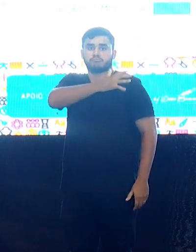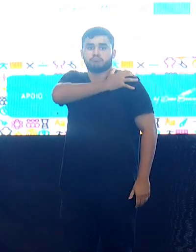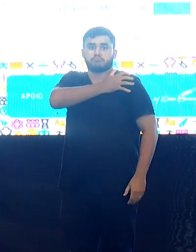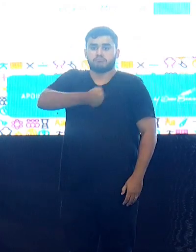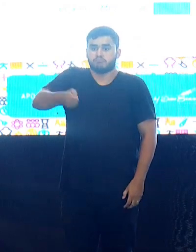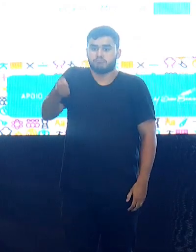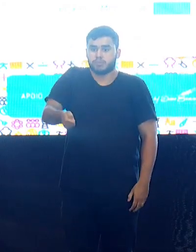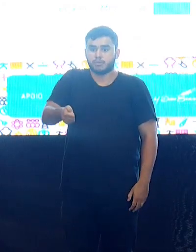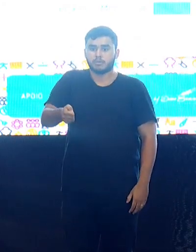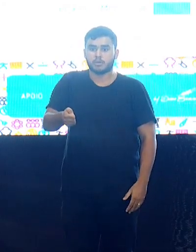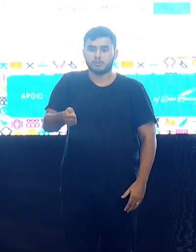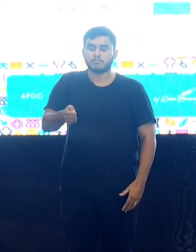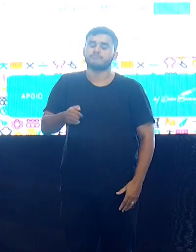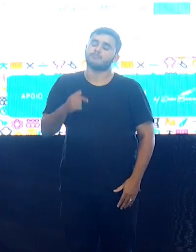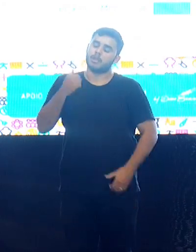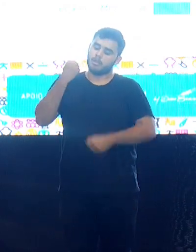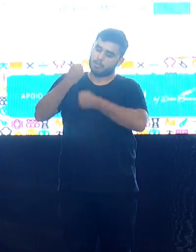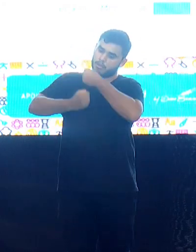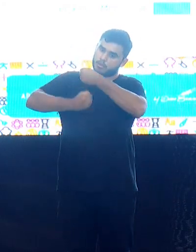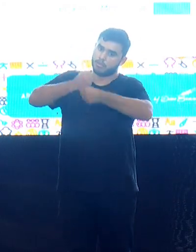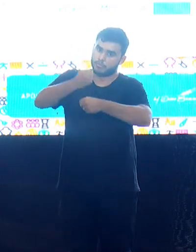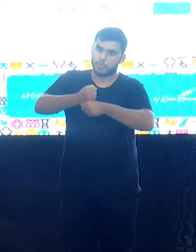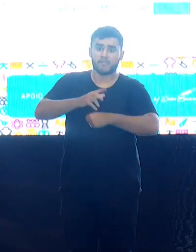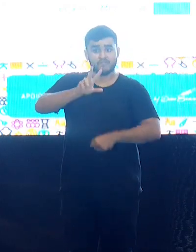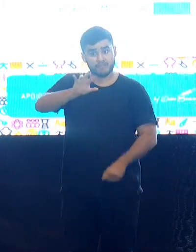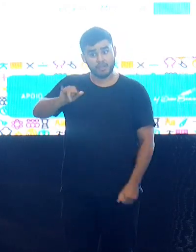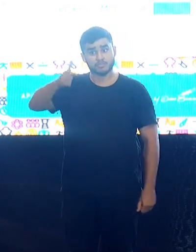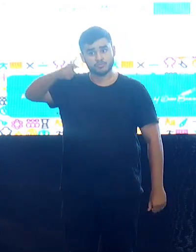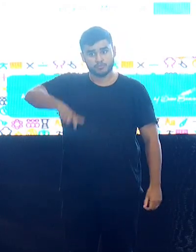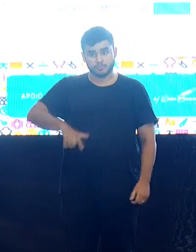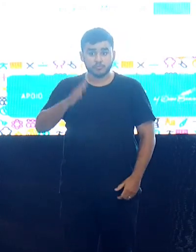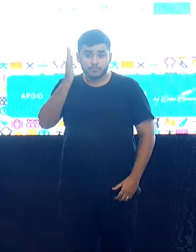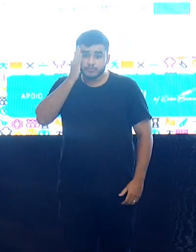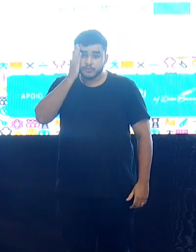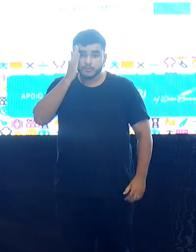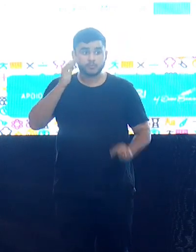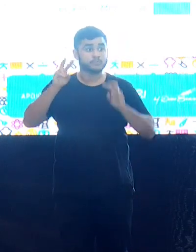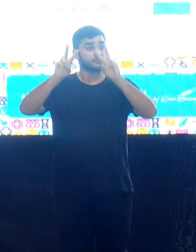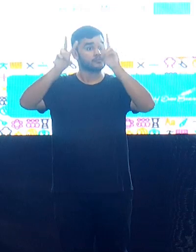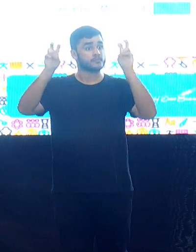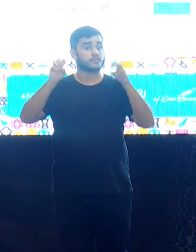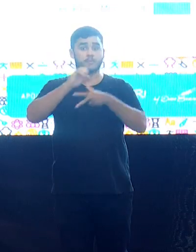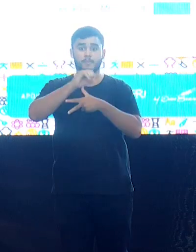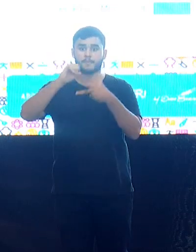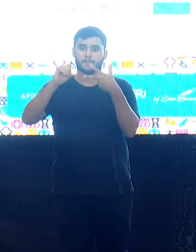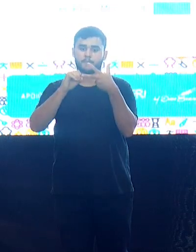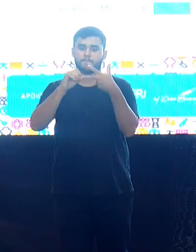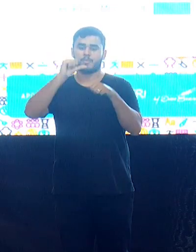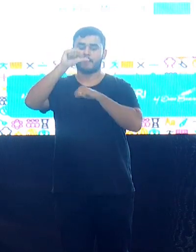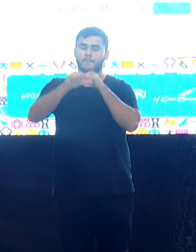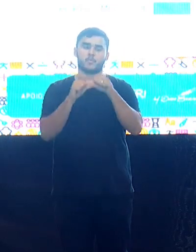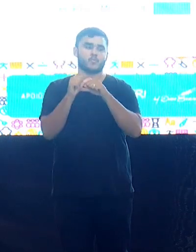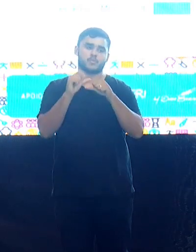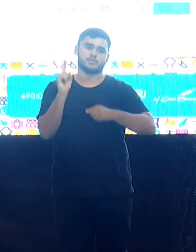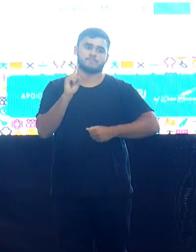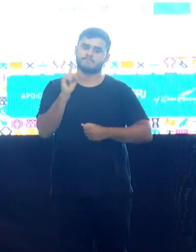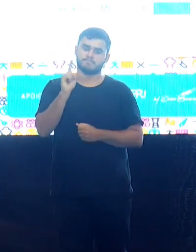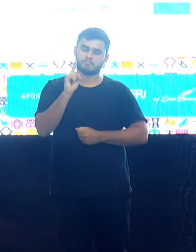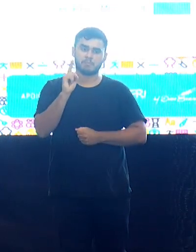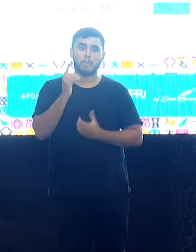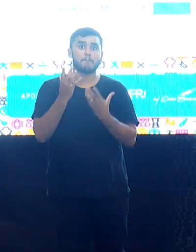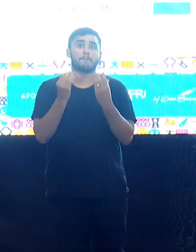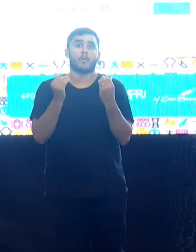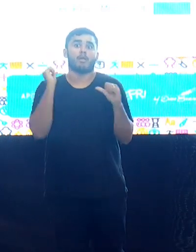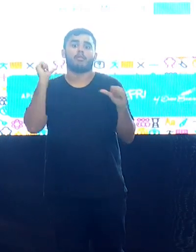não possam cair. Calma com isso, gente, tá? O Enem não mudou tanto em relação aos Enems